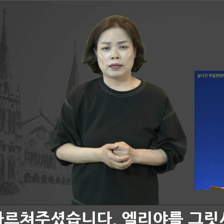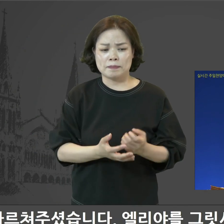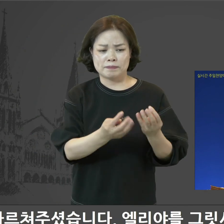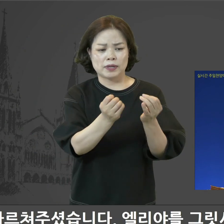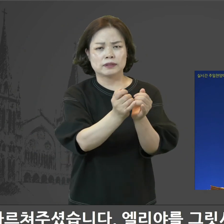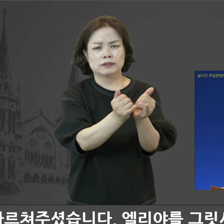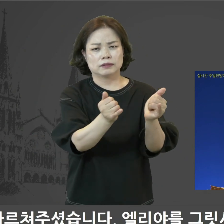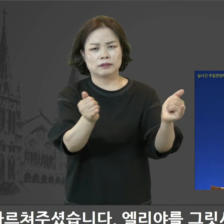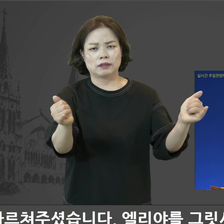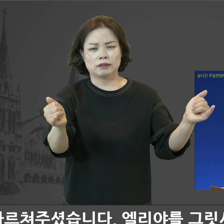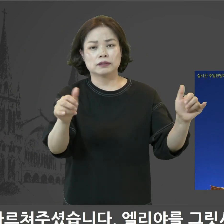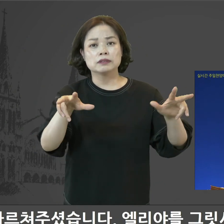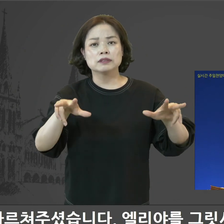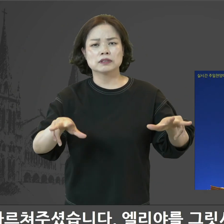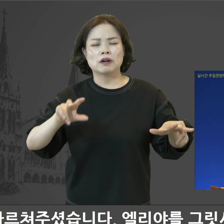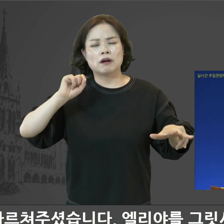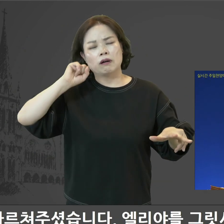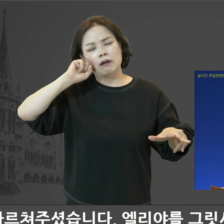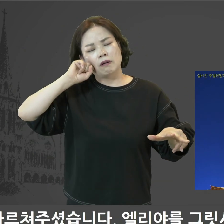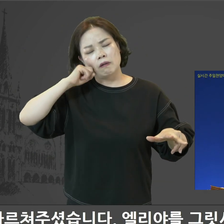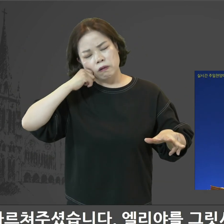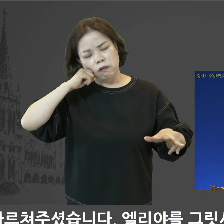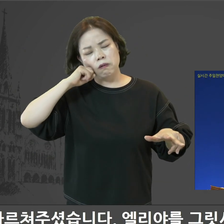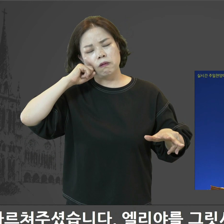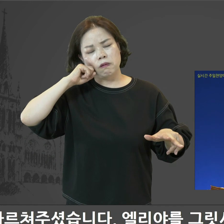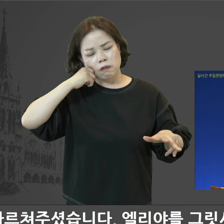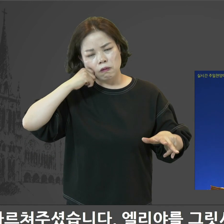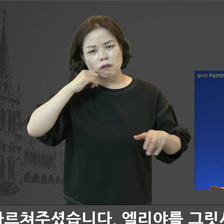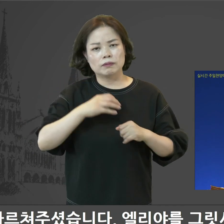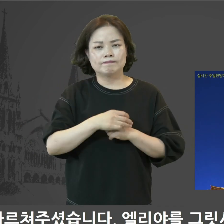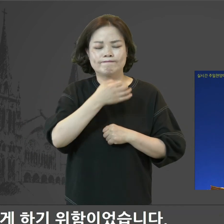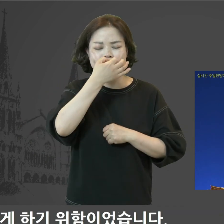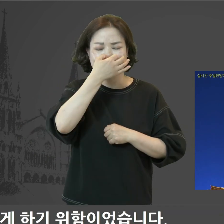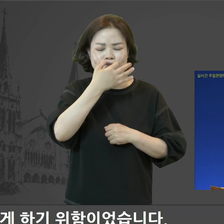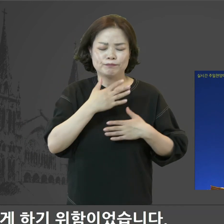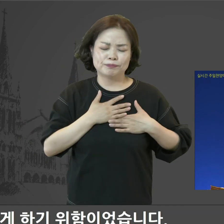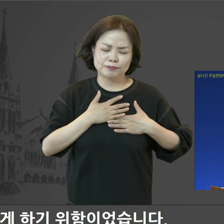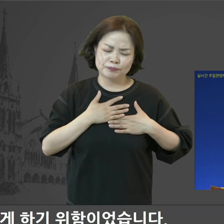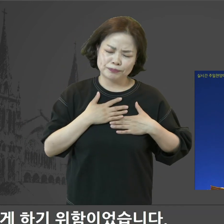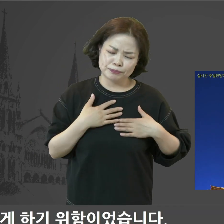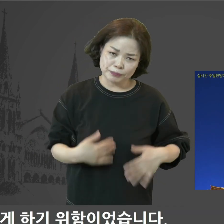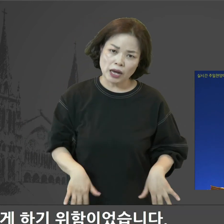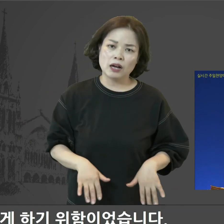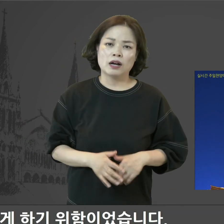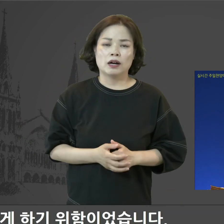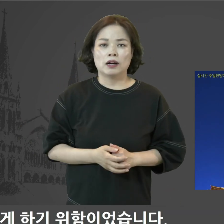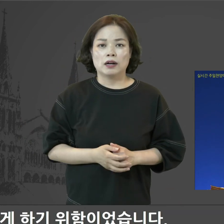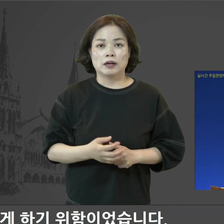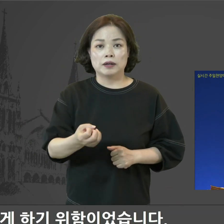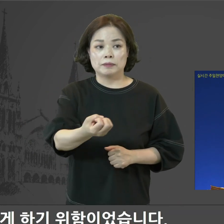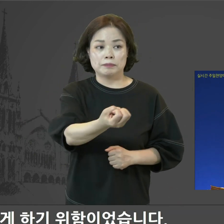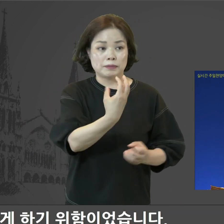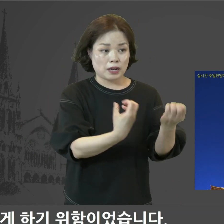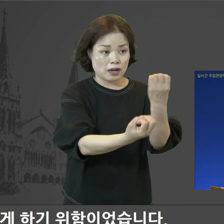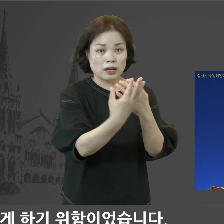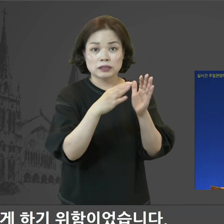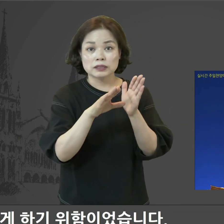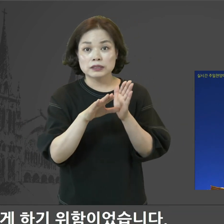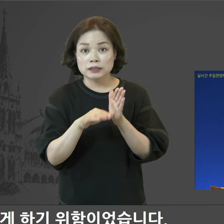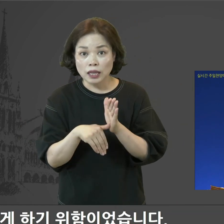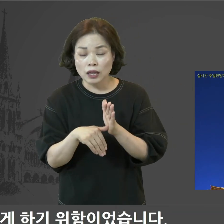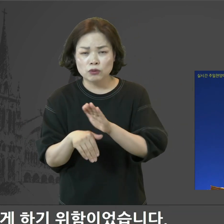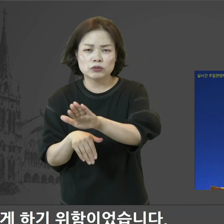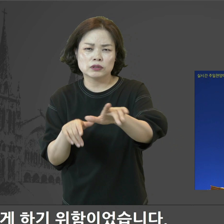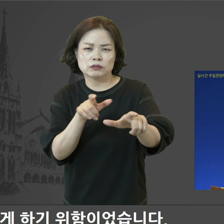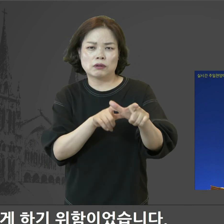많은 사람들이 지금 어렵다, 또 힘들고 지친다 이렇게 말하는 이때에